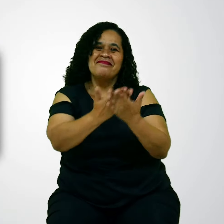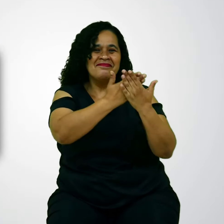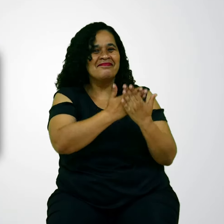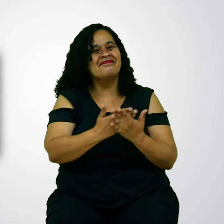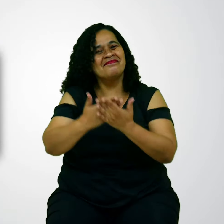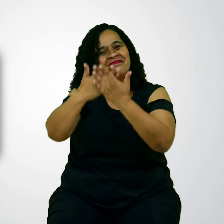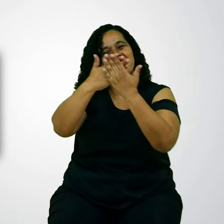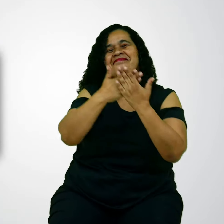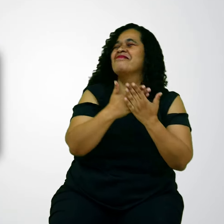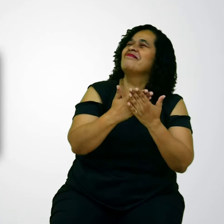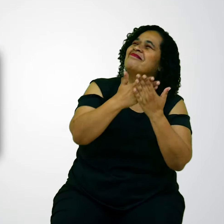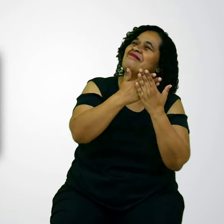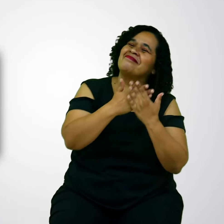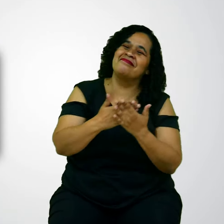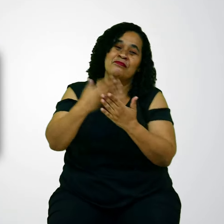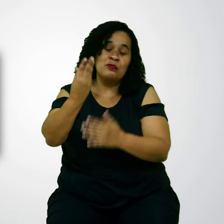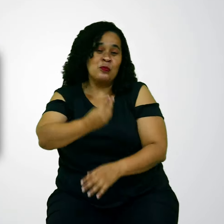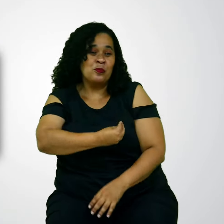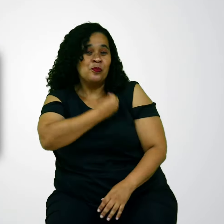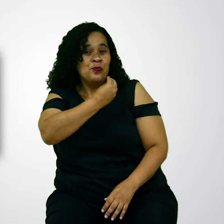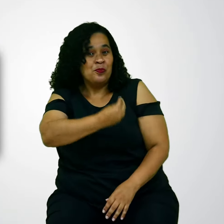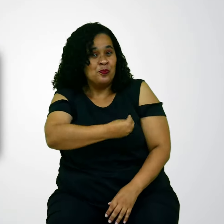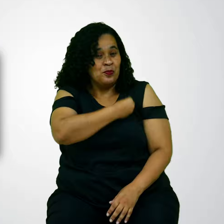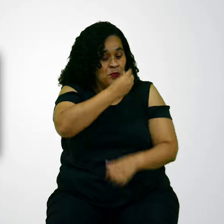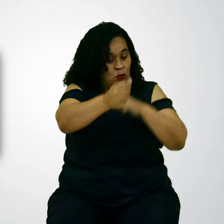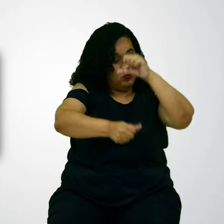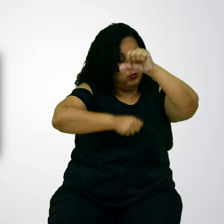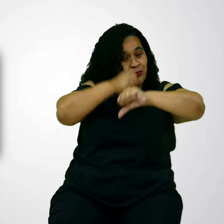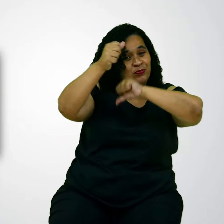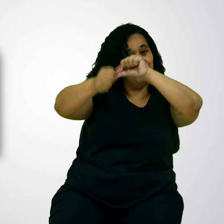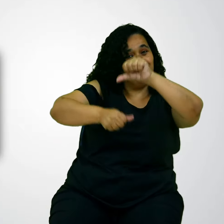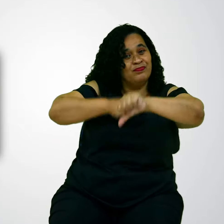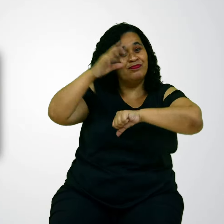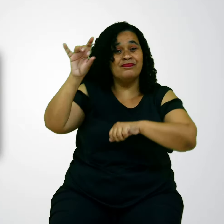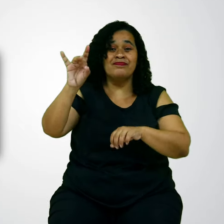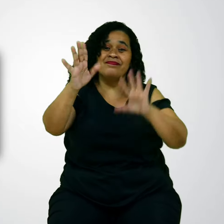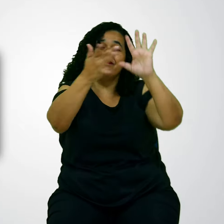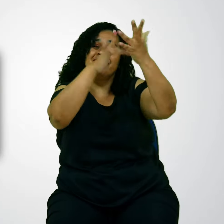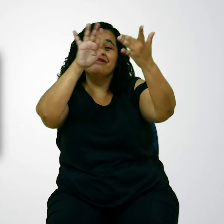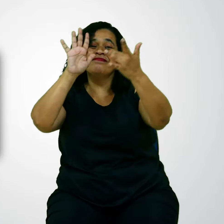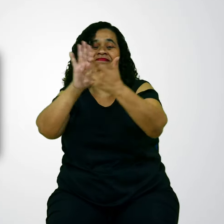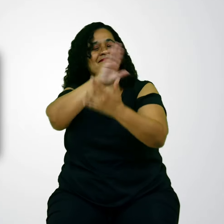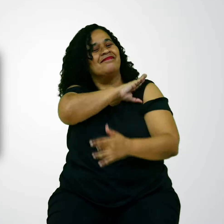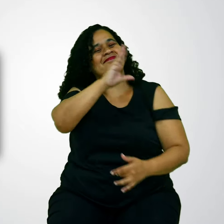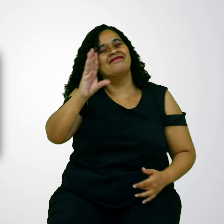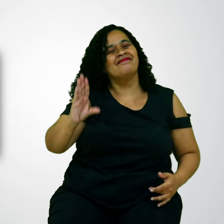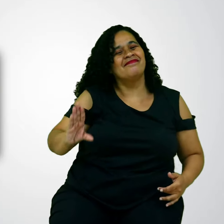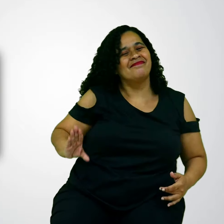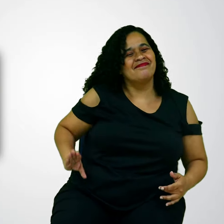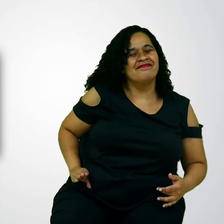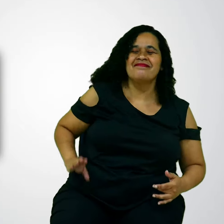da vida que encontrei somente em Jesus Cristo Salvador.